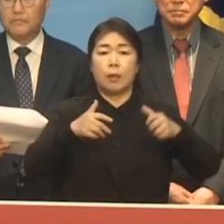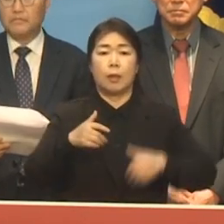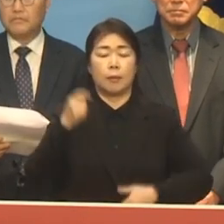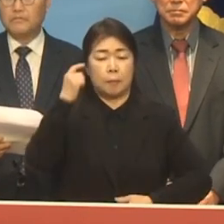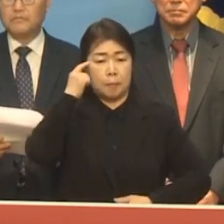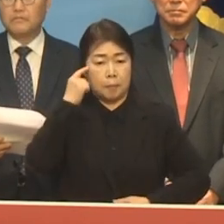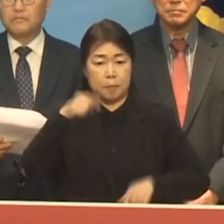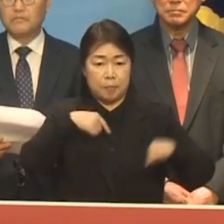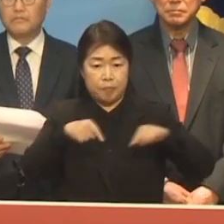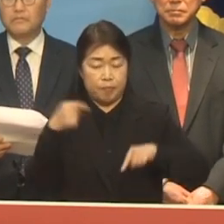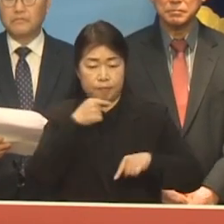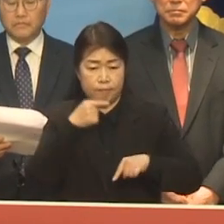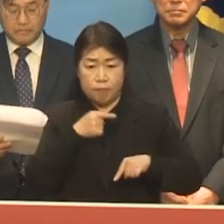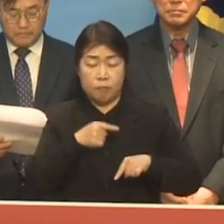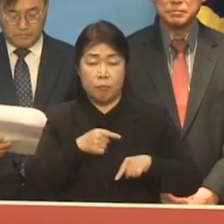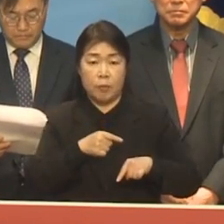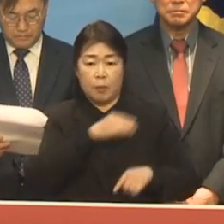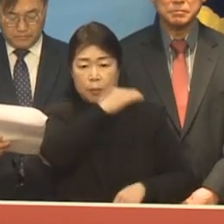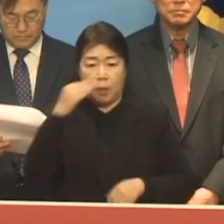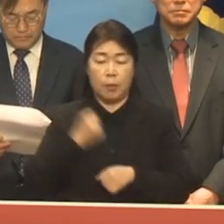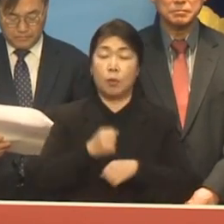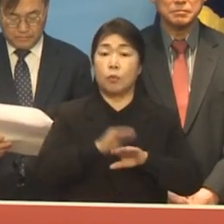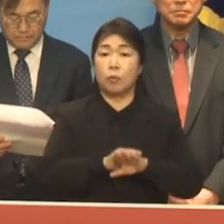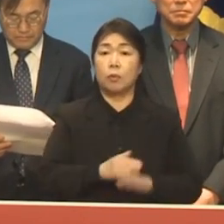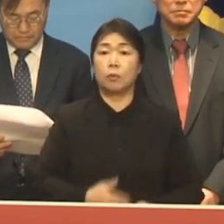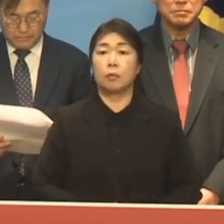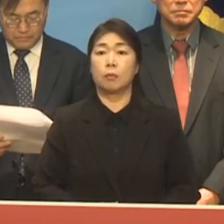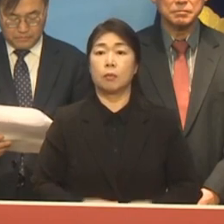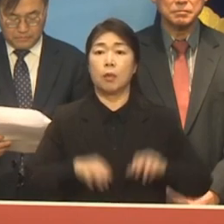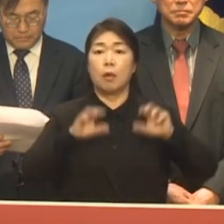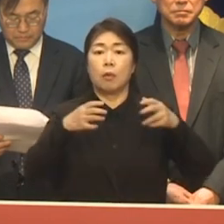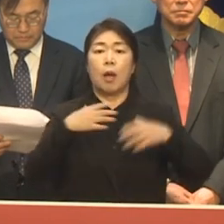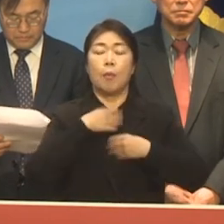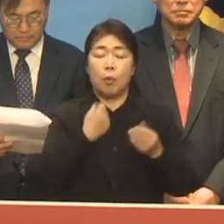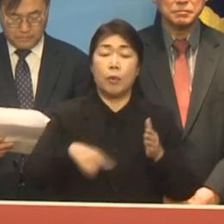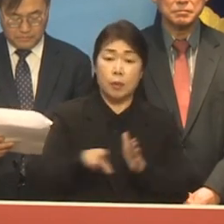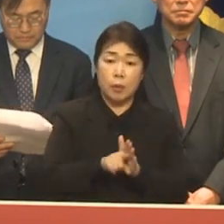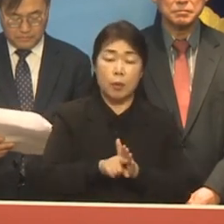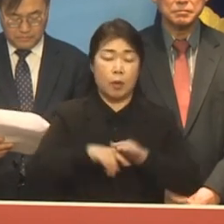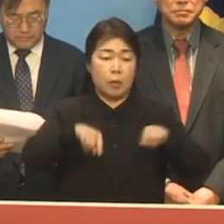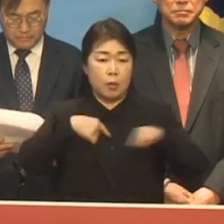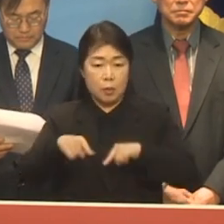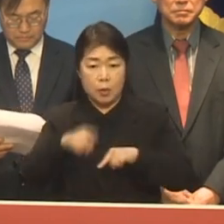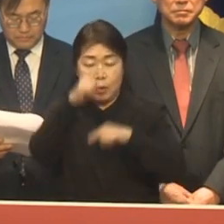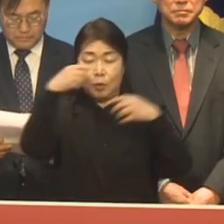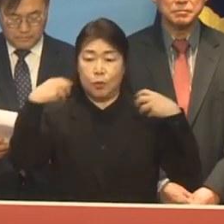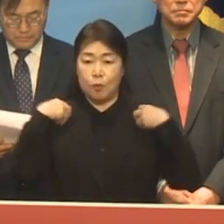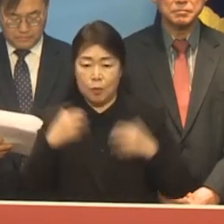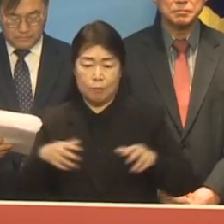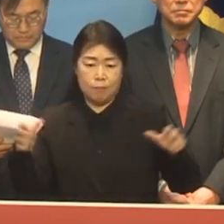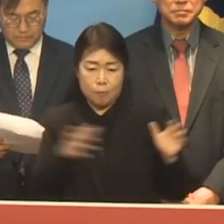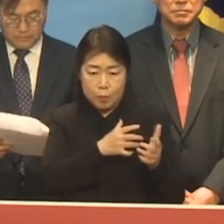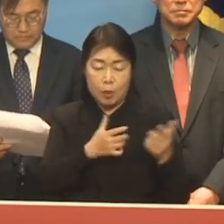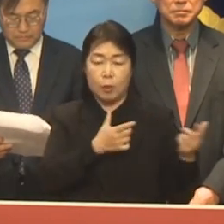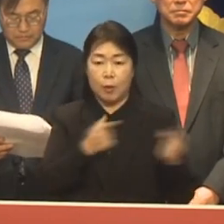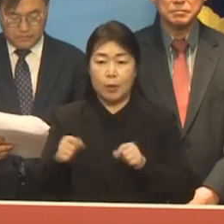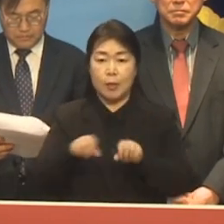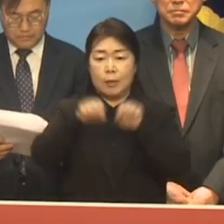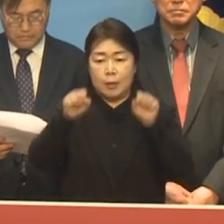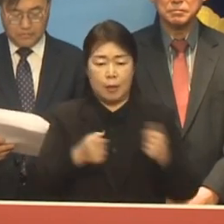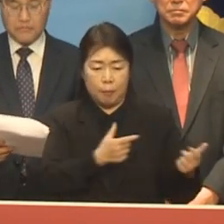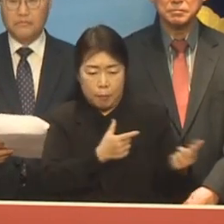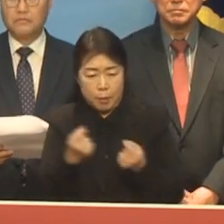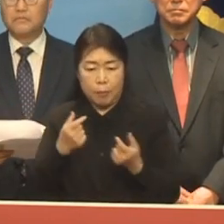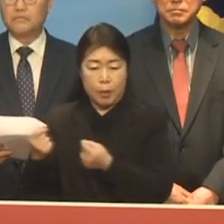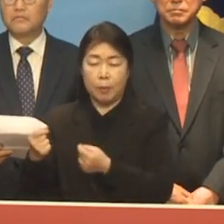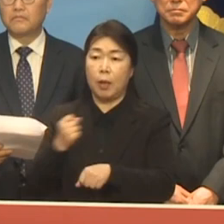바로잡고 국가 안보 위기의 상황에서 정치권과 정부가 하나의 일관된 시스템으로